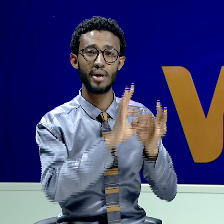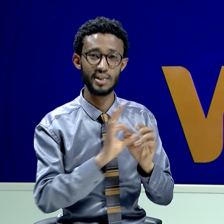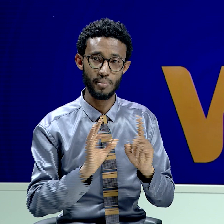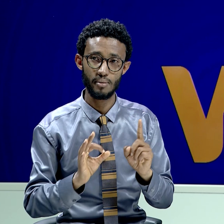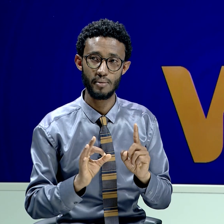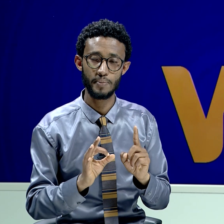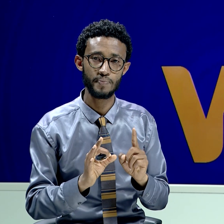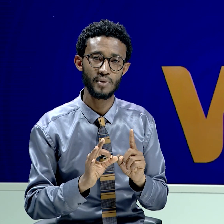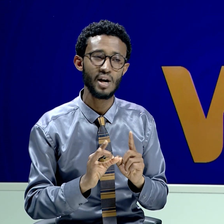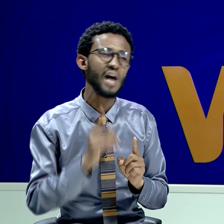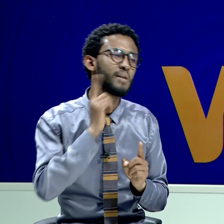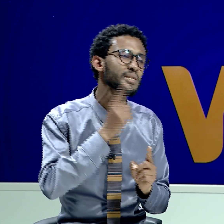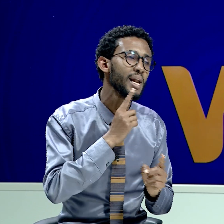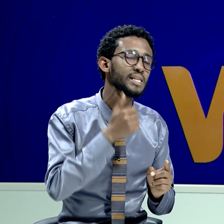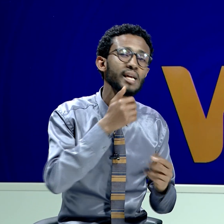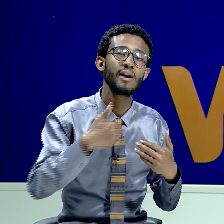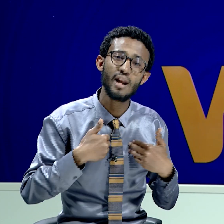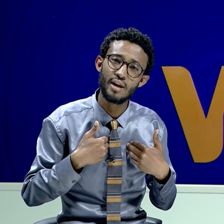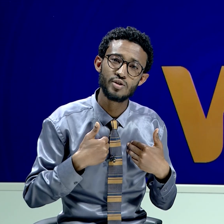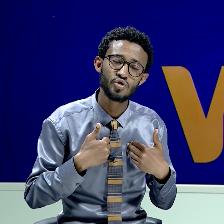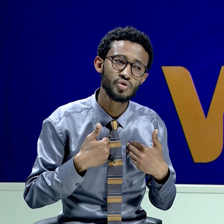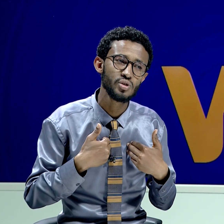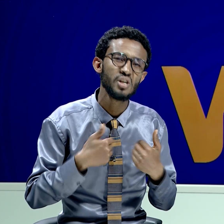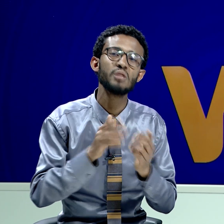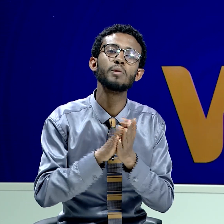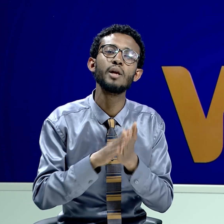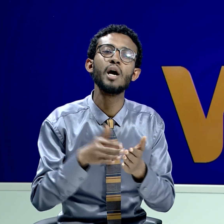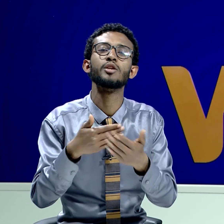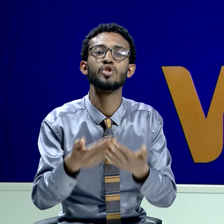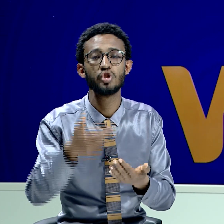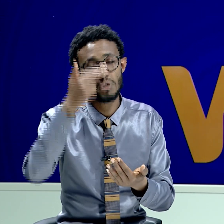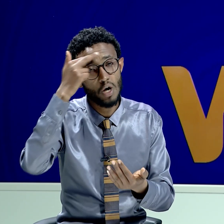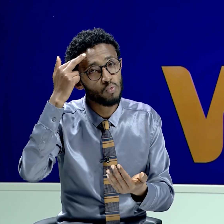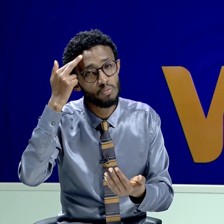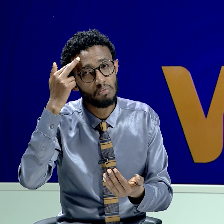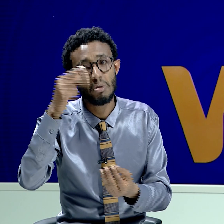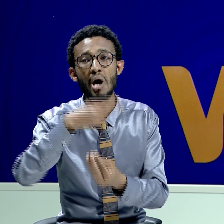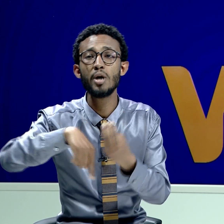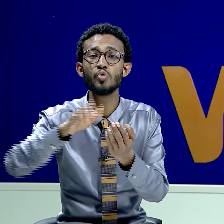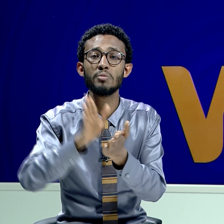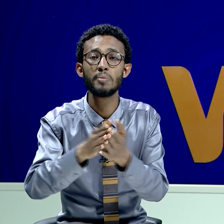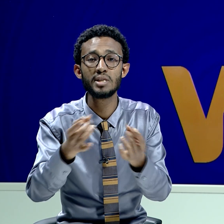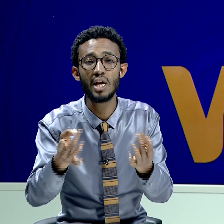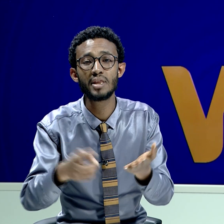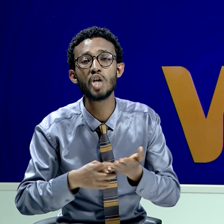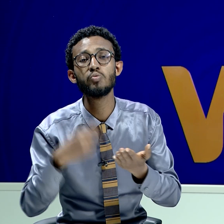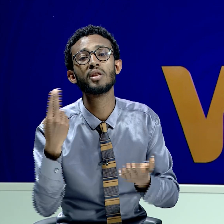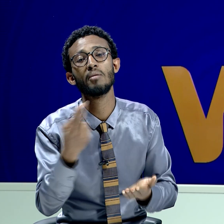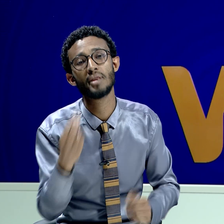سب أنت مسمى سيد تكلت تمرت بيت لا درسش مكناهم تم ما كابي تمرت مرت بيت سليل ثالث برتنا